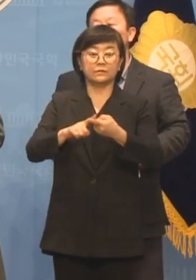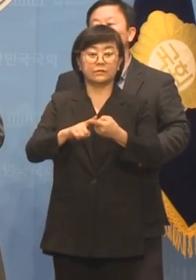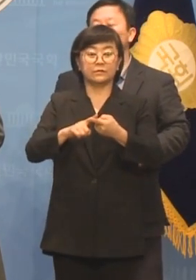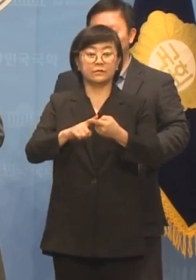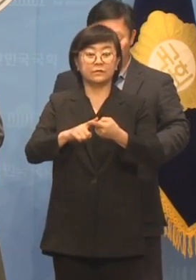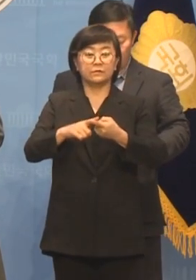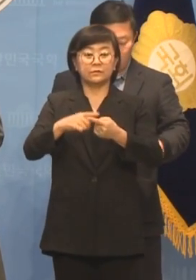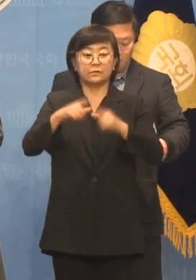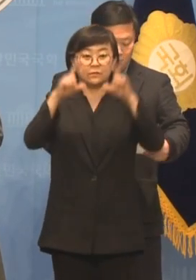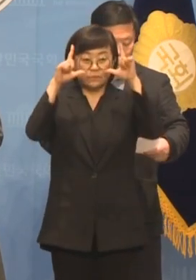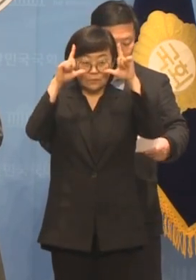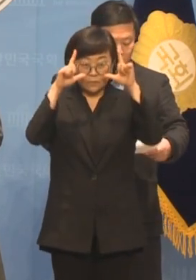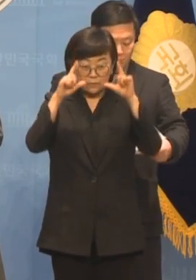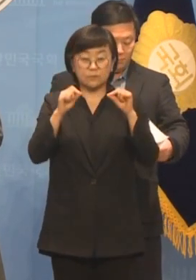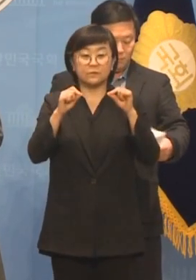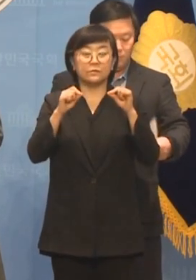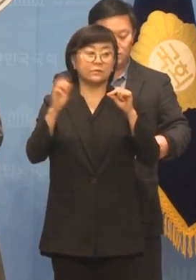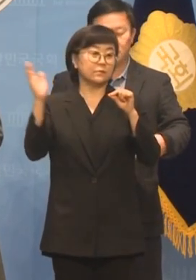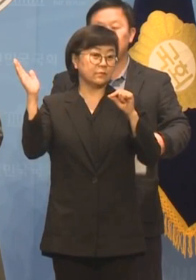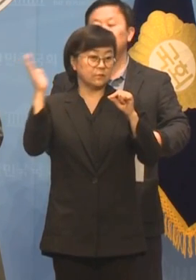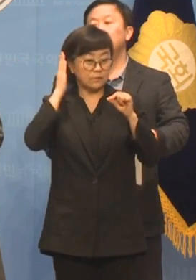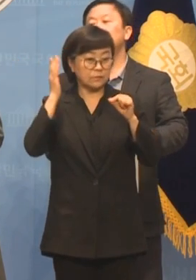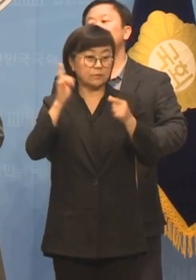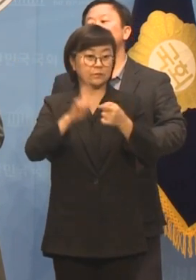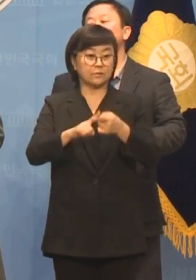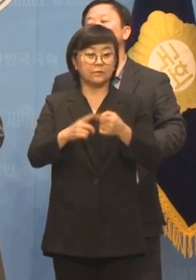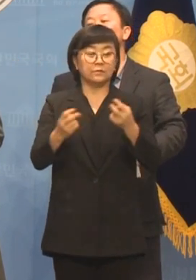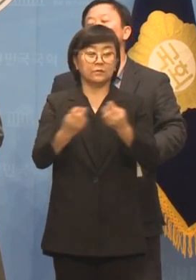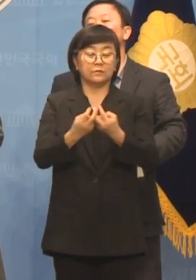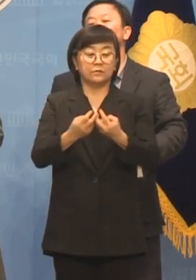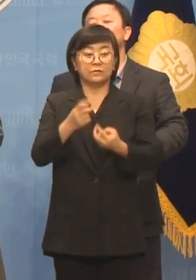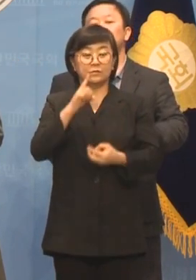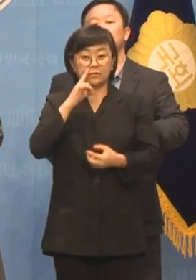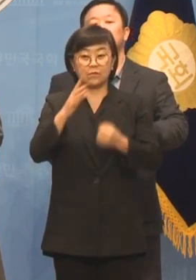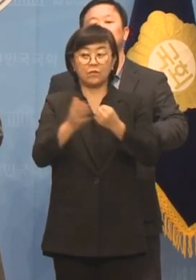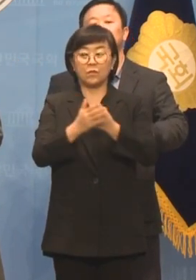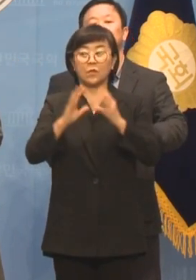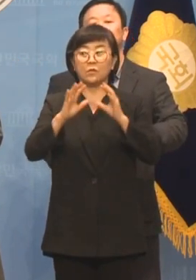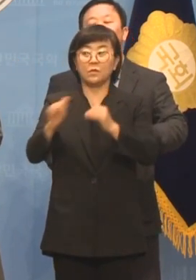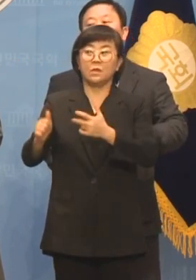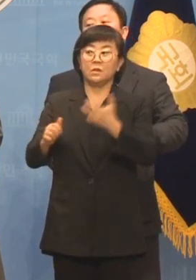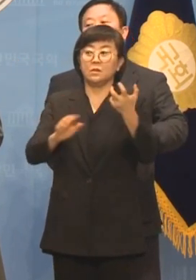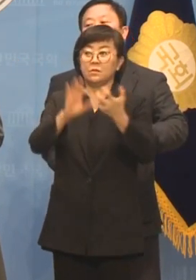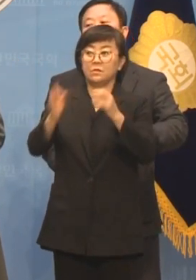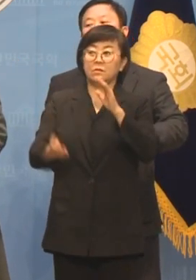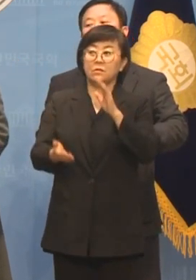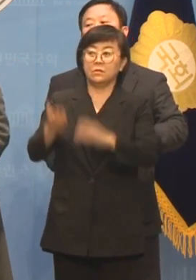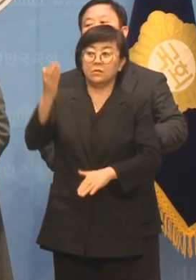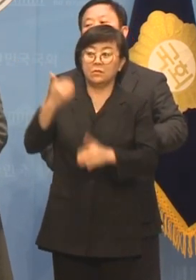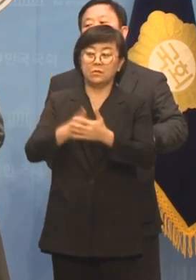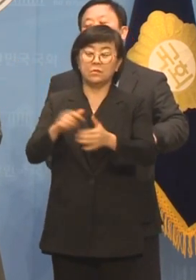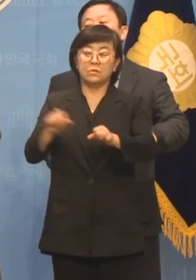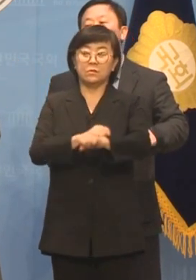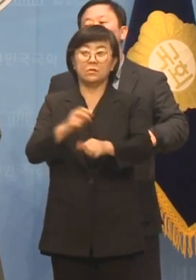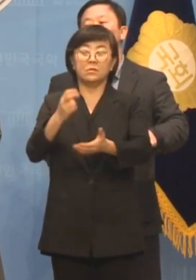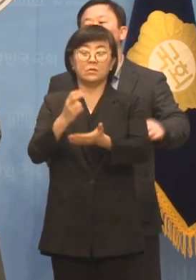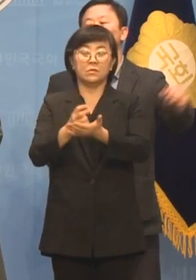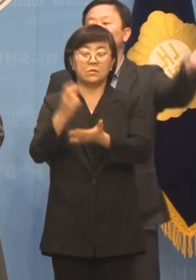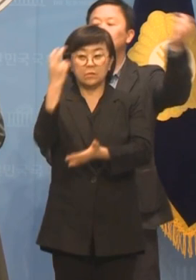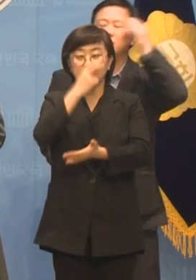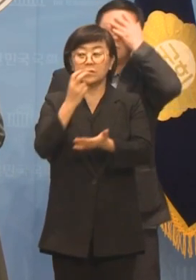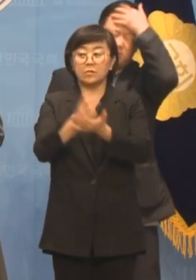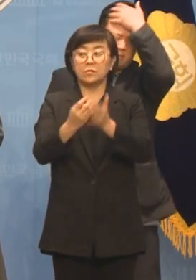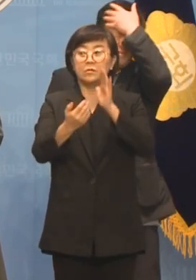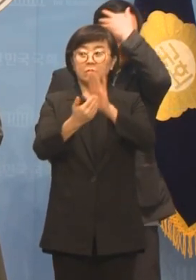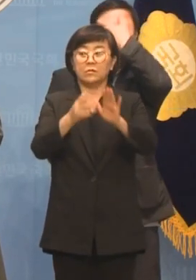눈 감고 귀 닫는 건지 알 길이 없습니다. 국민의 70% 이상이 김건희 특검법 거부하면 안